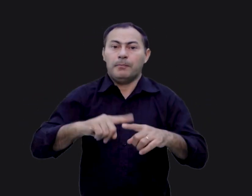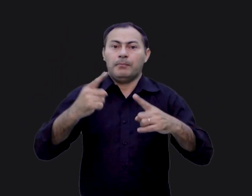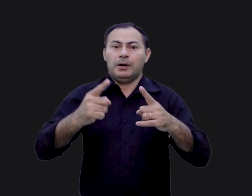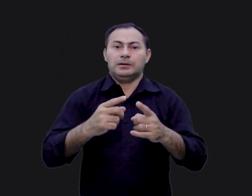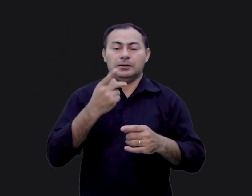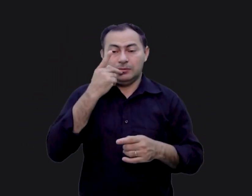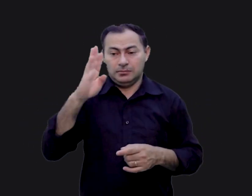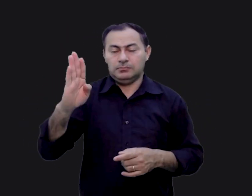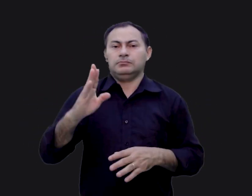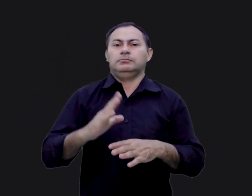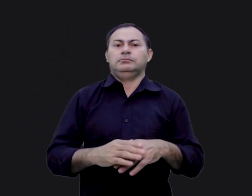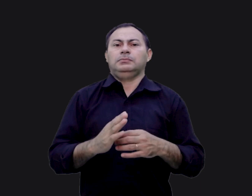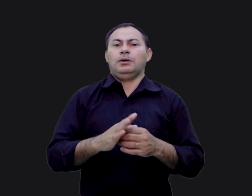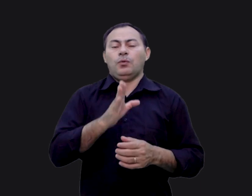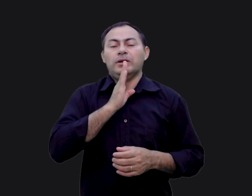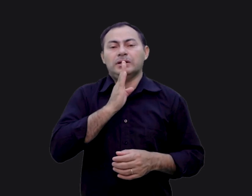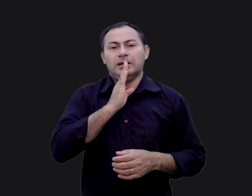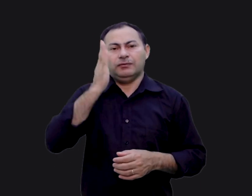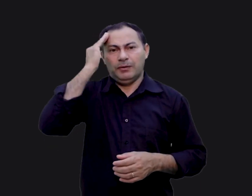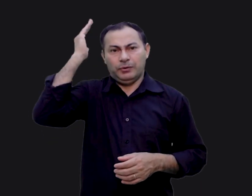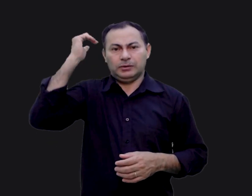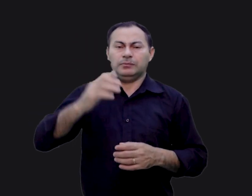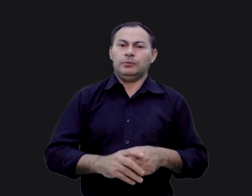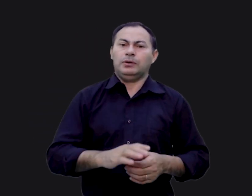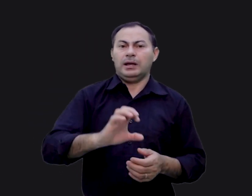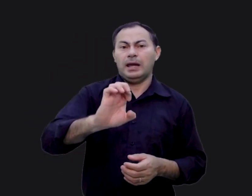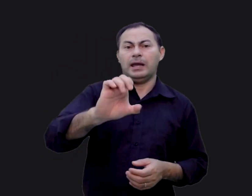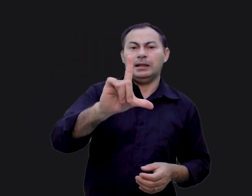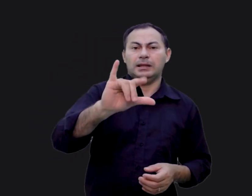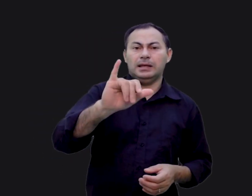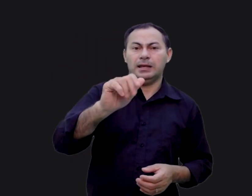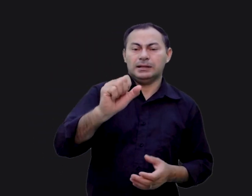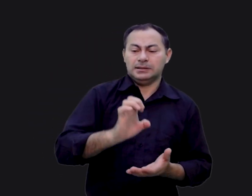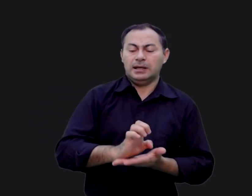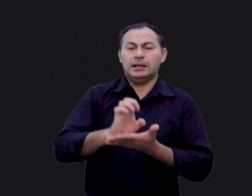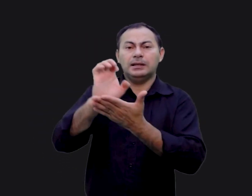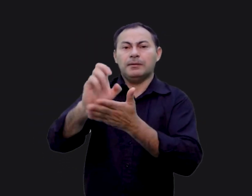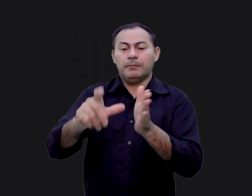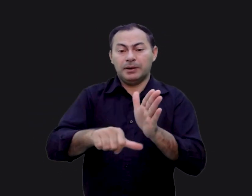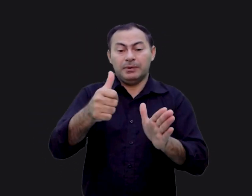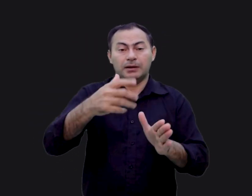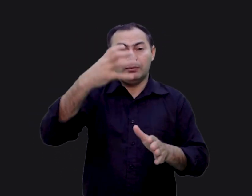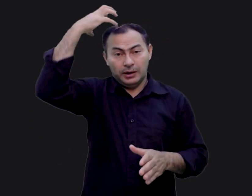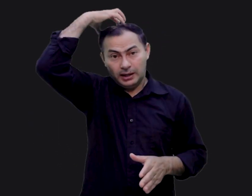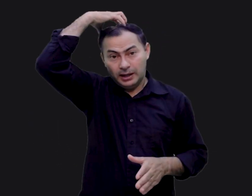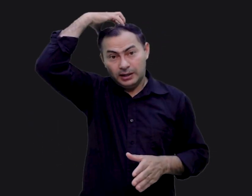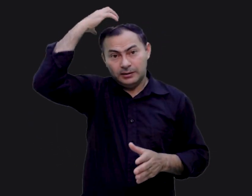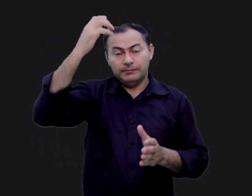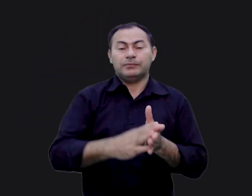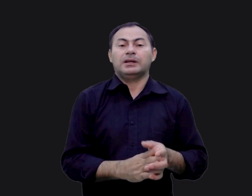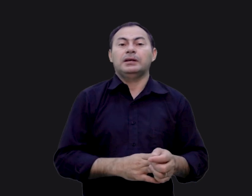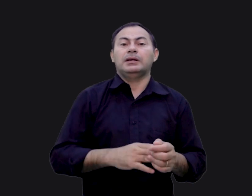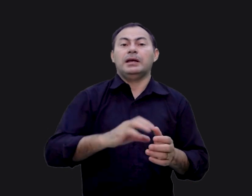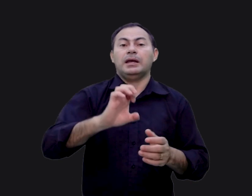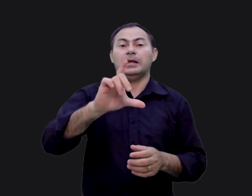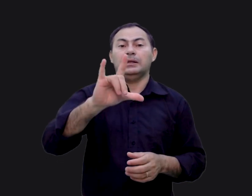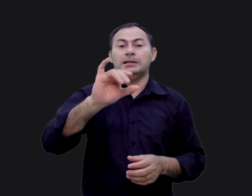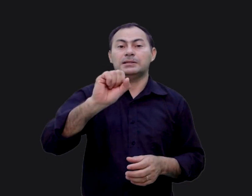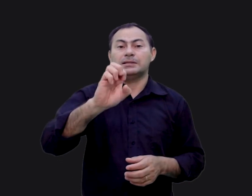nomes, mas há profetas muito conhecidos, como Elias, em 1º Reis, e Eliseu, em 2º Reis. Eu amo